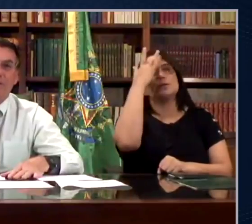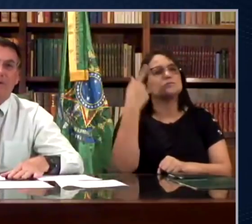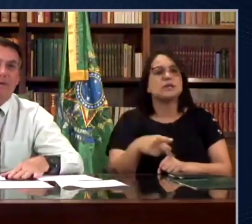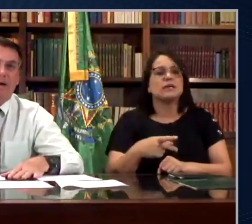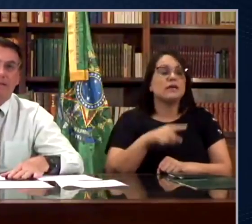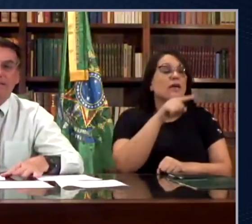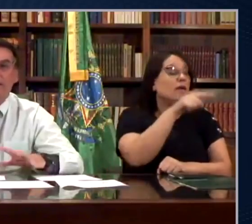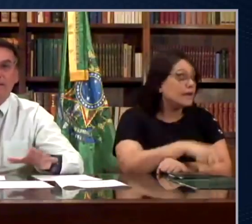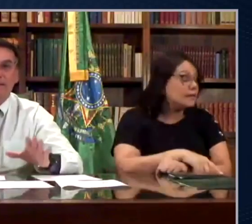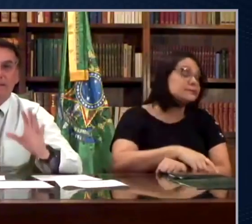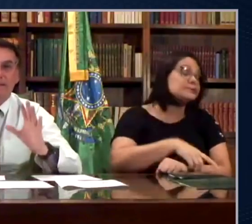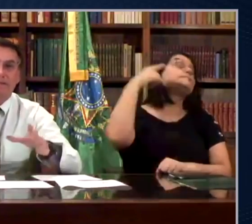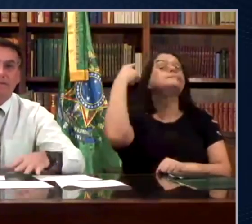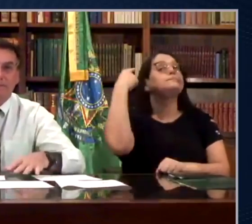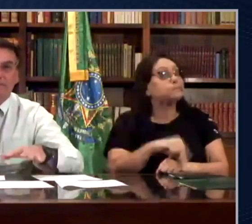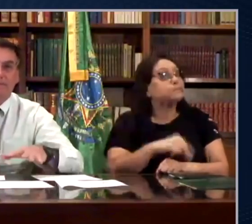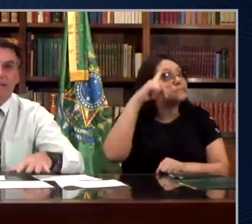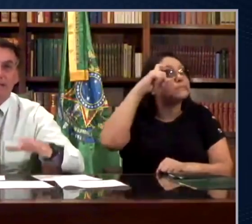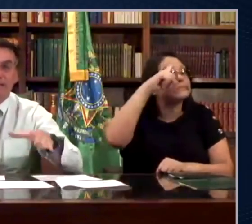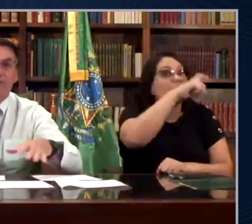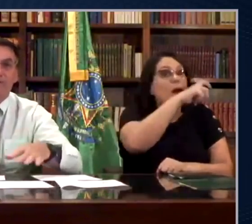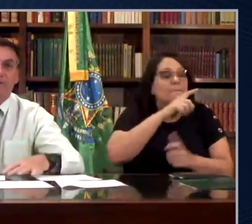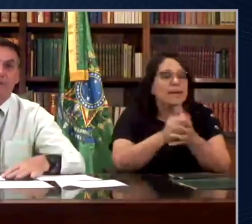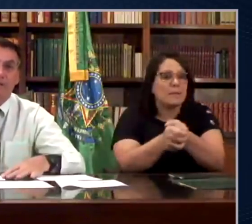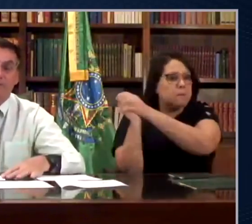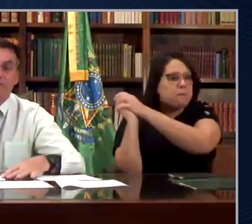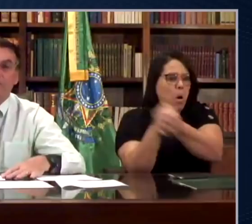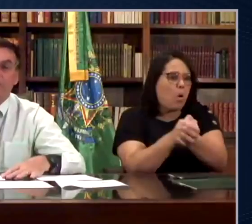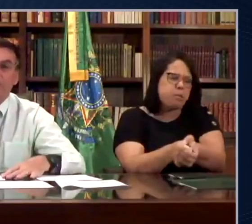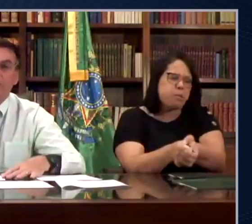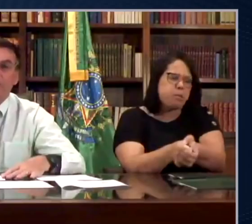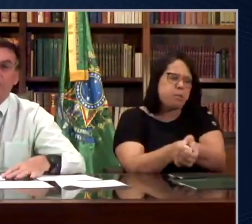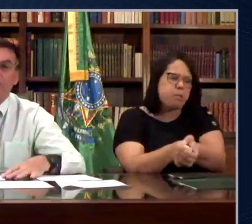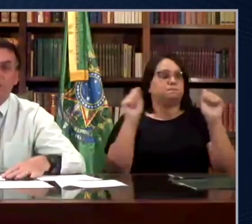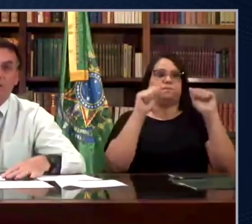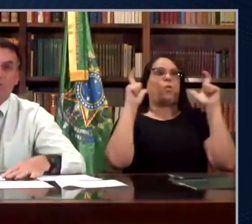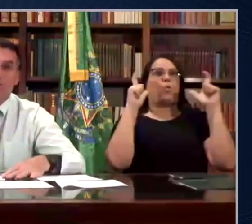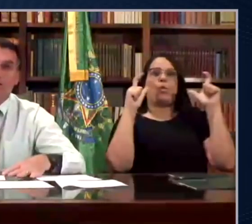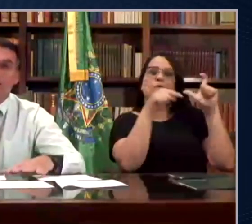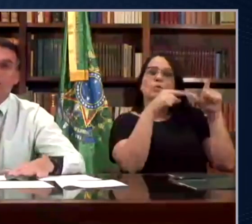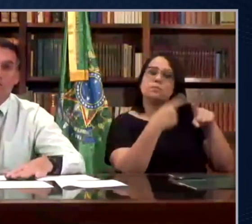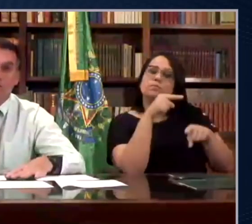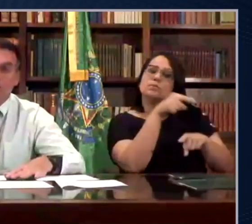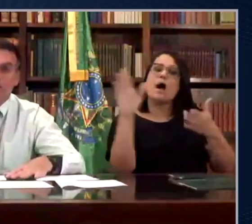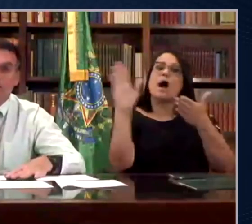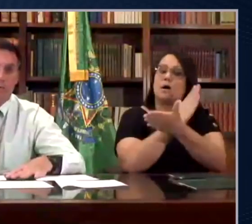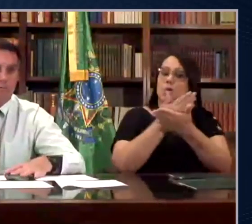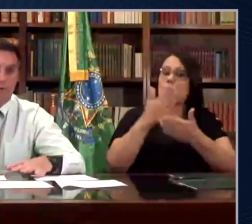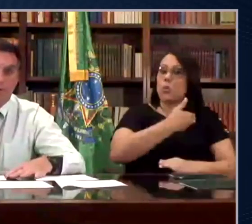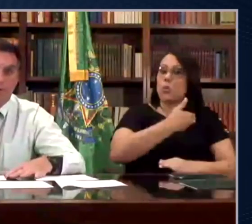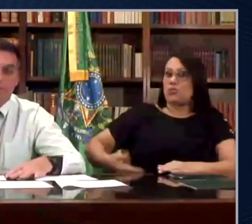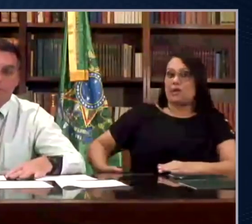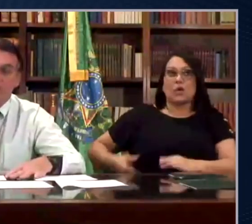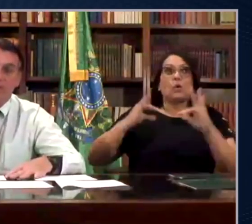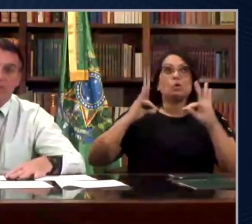Esses levaram uma paulada no meio da testa, logo no começo, com as medidas tomadas por alguns governadores,